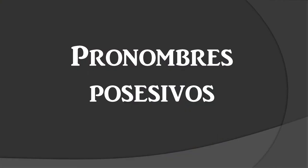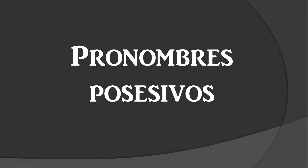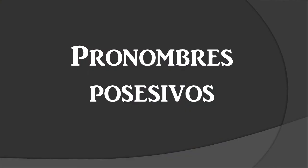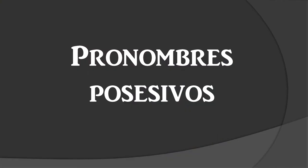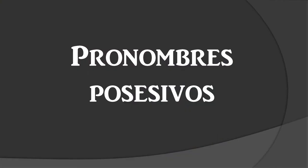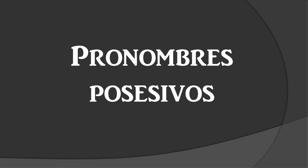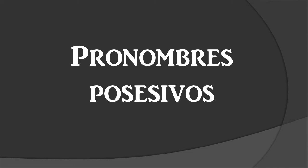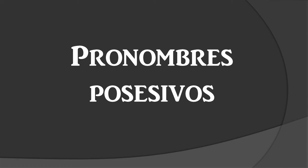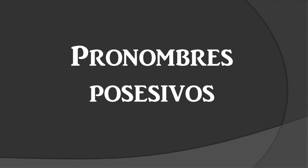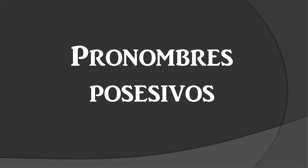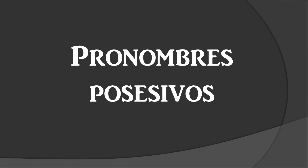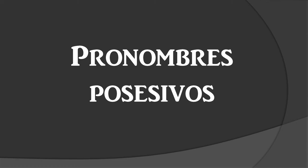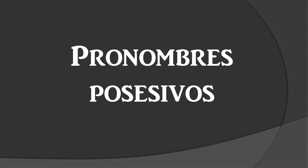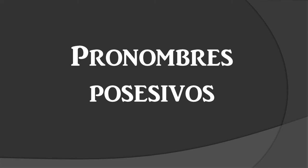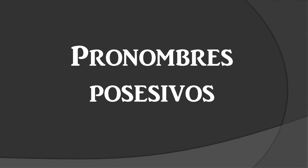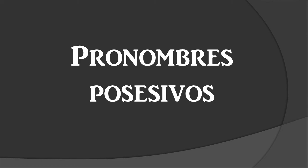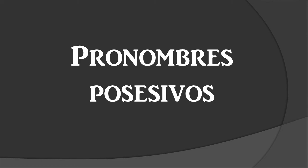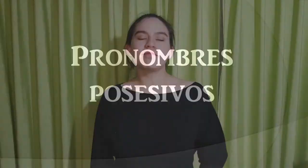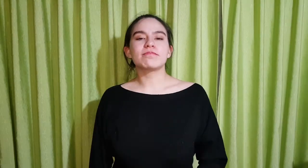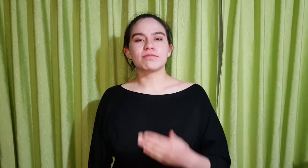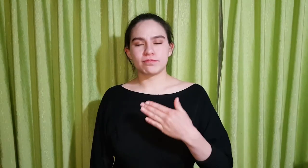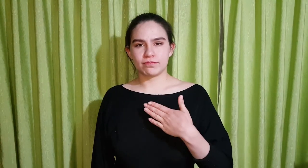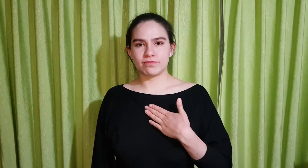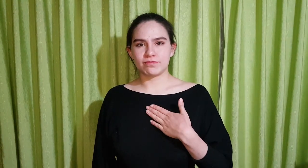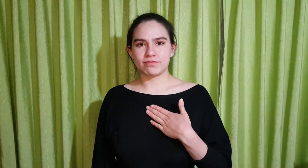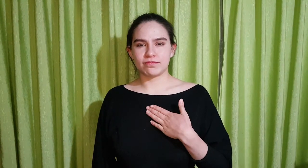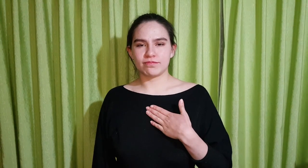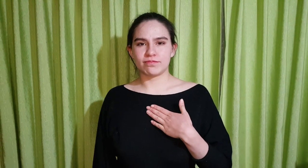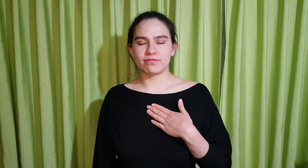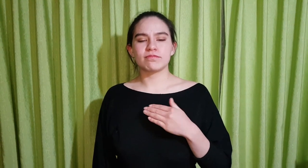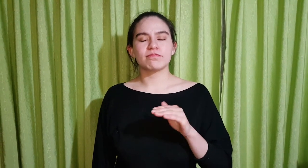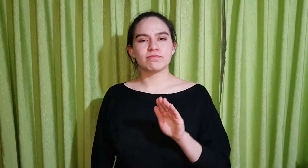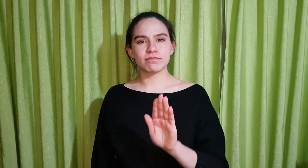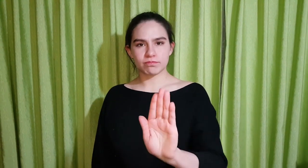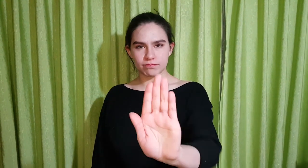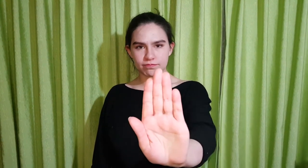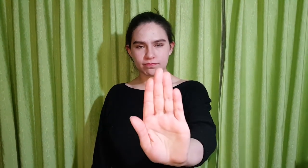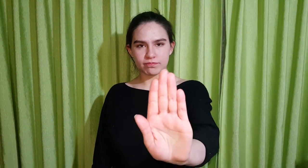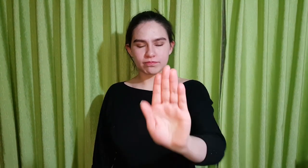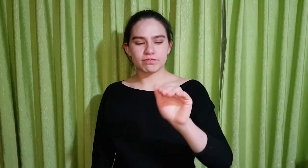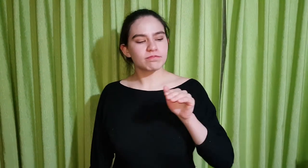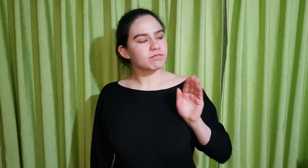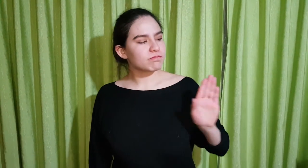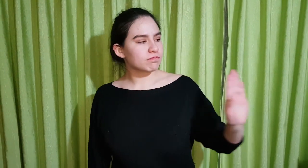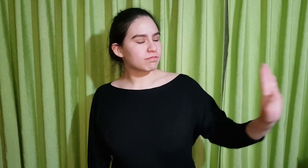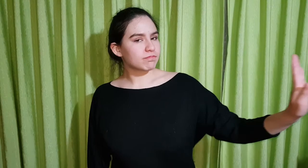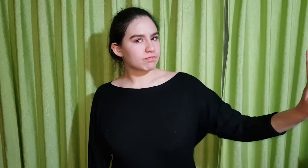Pronombres posesivos. Ejemplo: mío, tuyo,